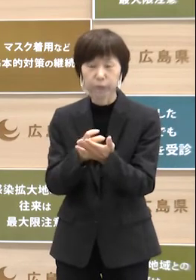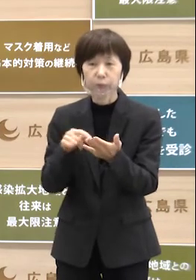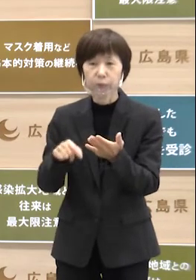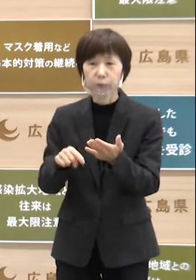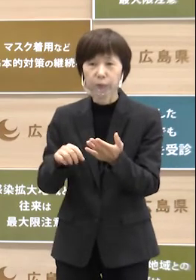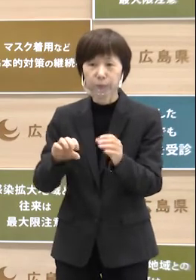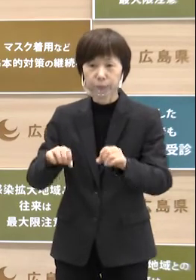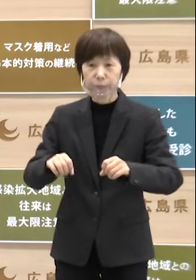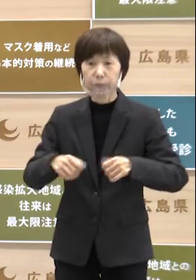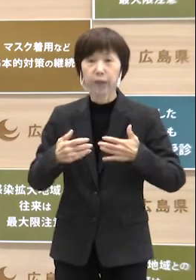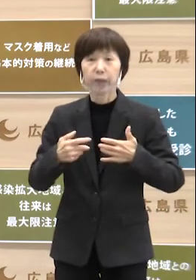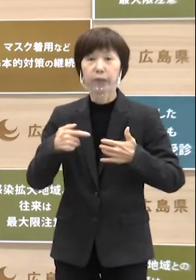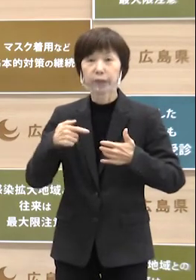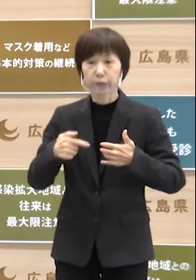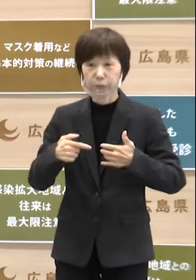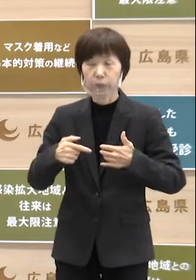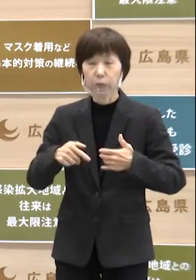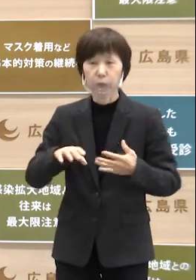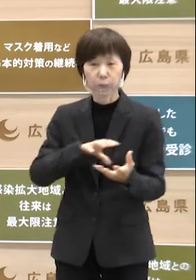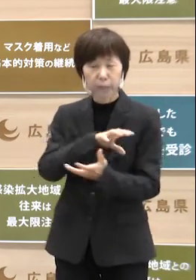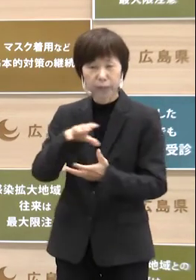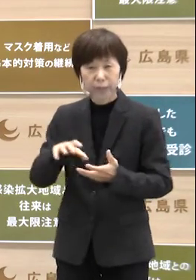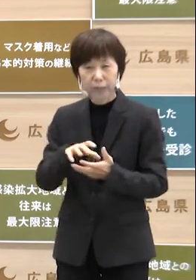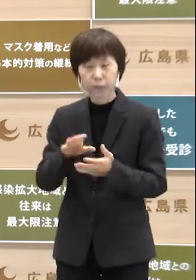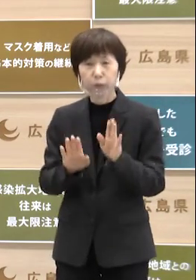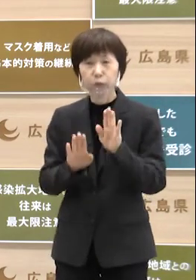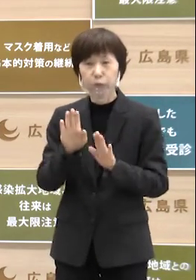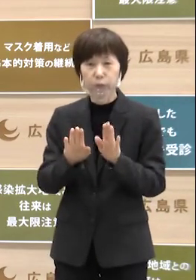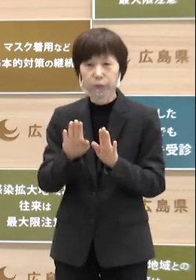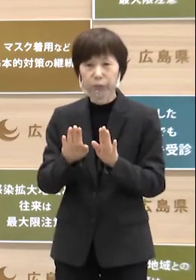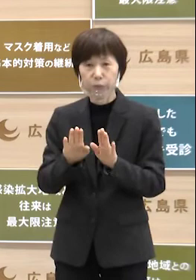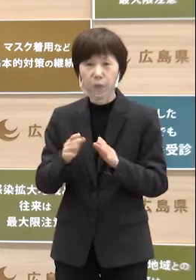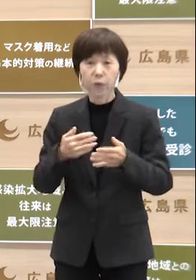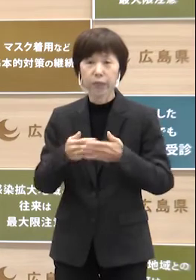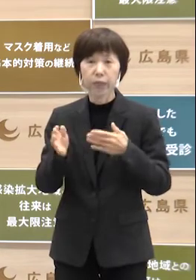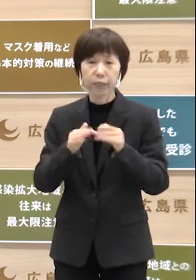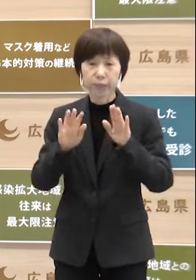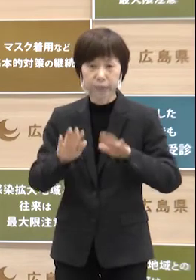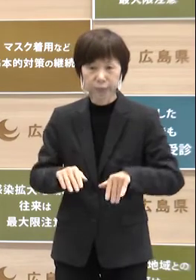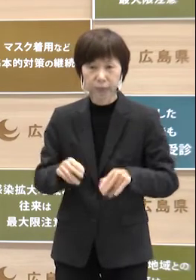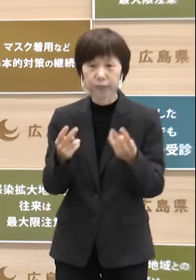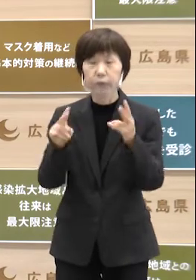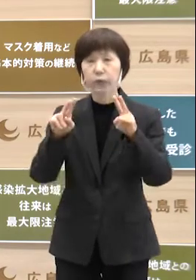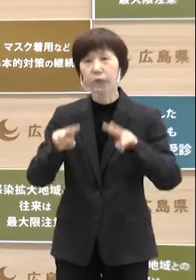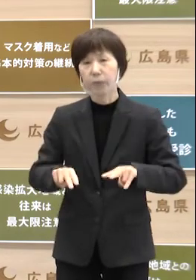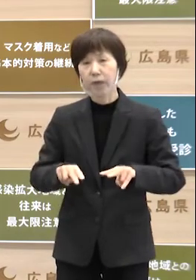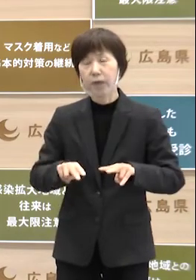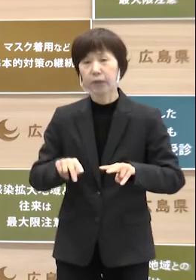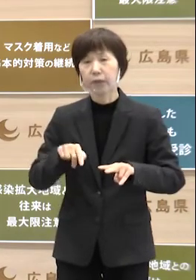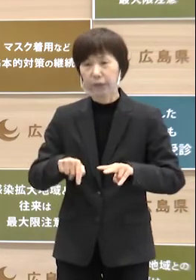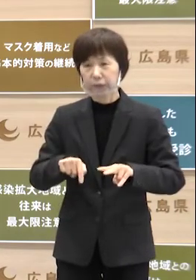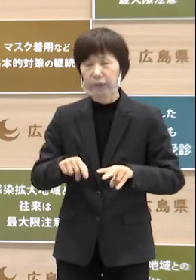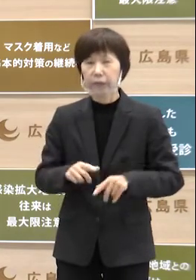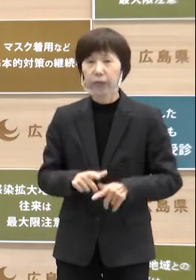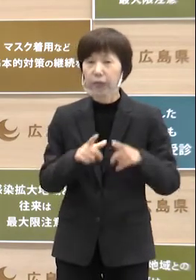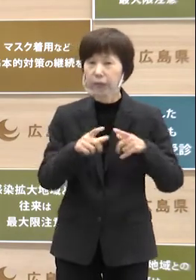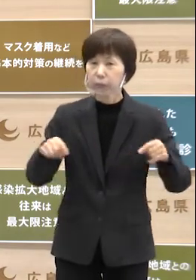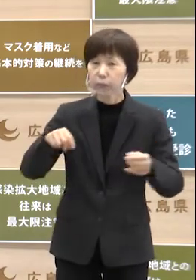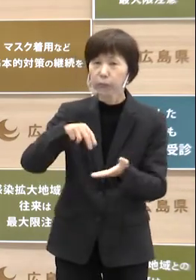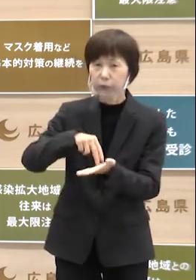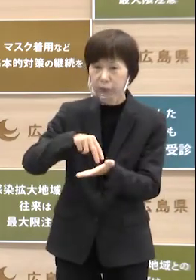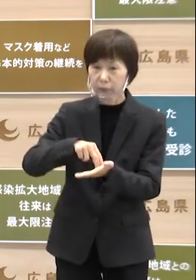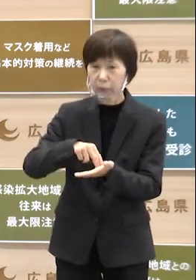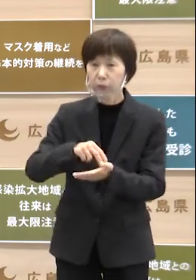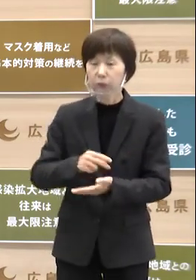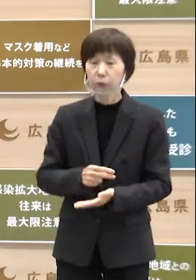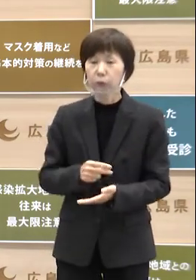の惨禍をですね、経験した、広島として、また日本としてもですね、絶対